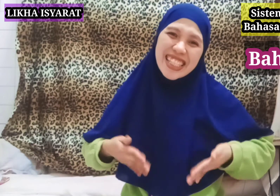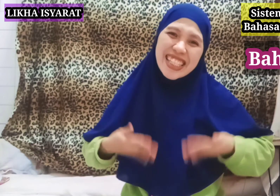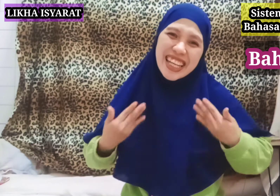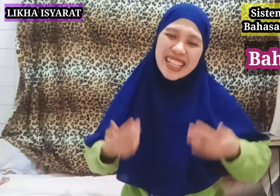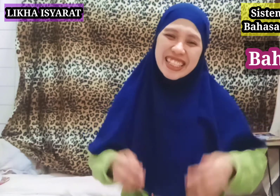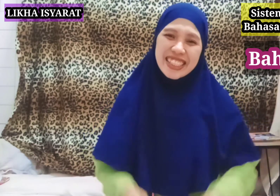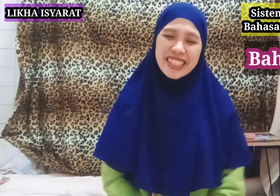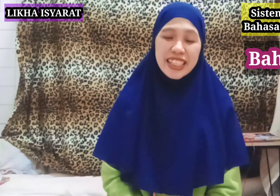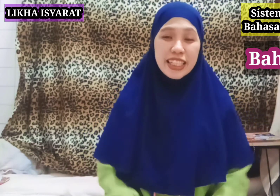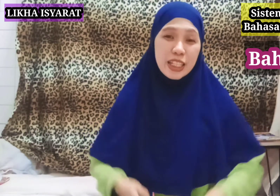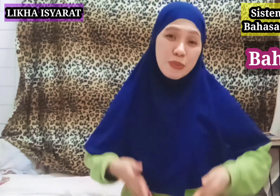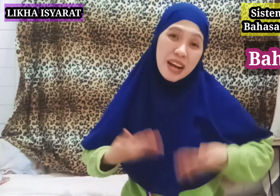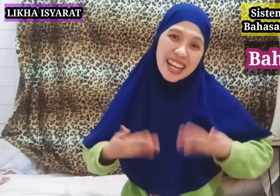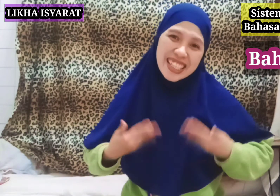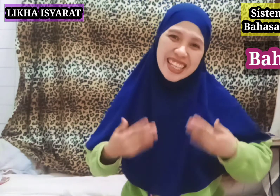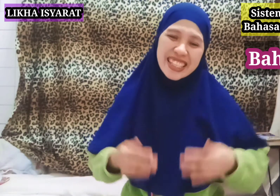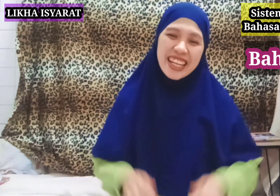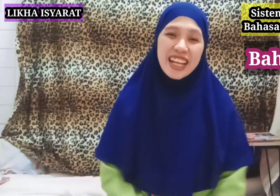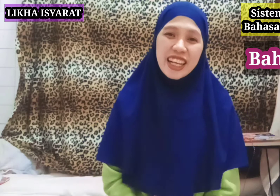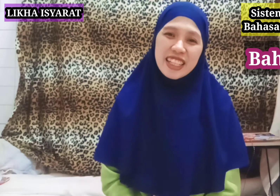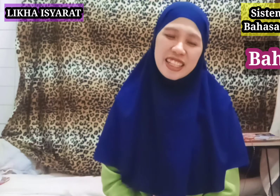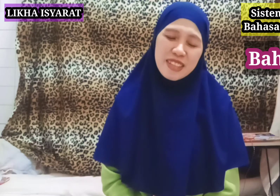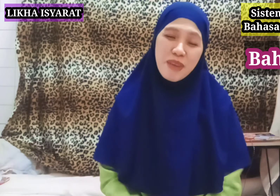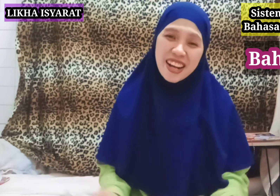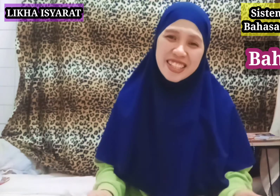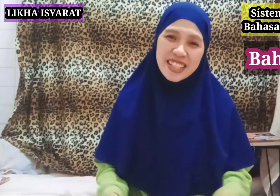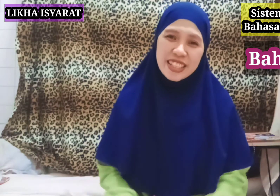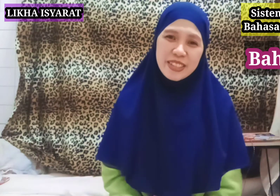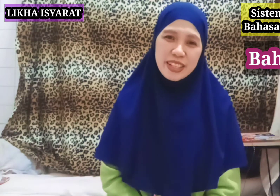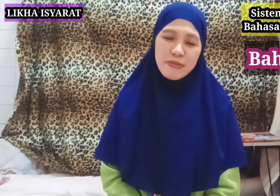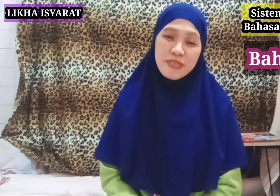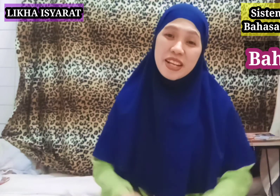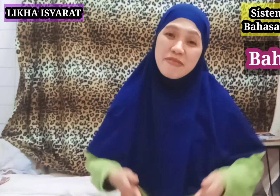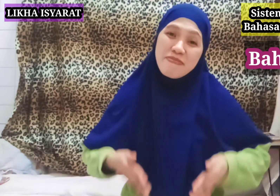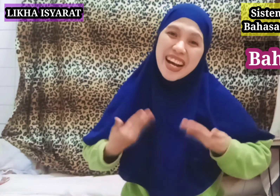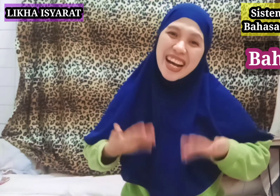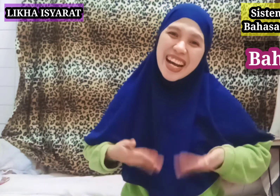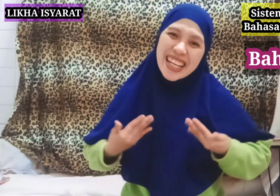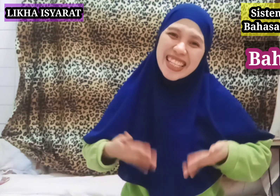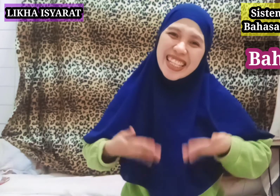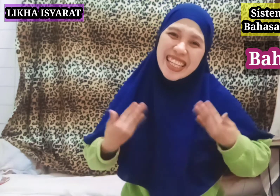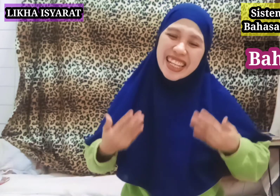Bahagia. Ini tuh bahagia ya. Anak kan kadang bahagia gitu ya. Bahagia.